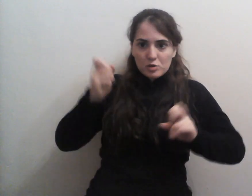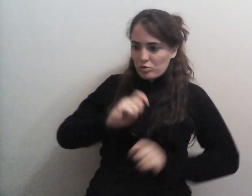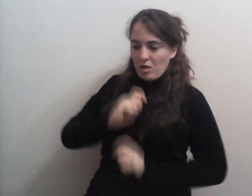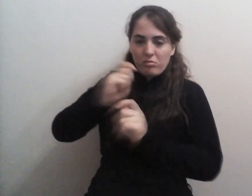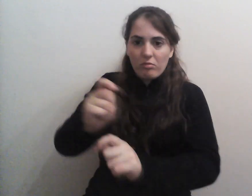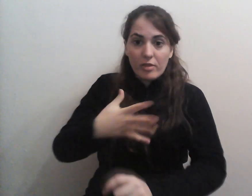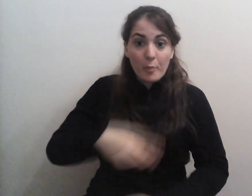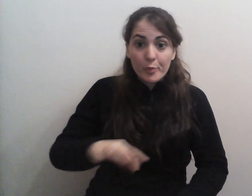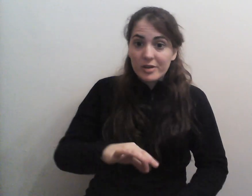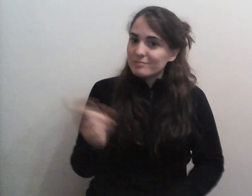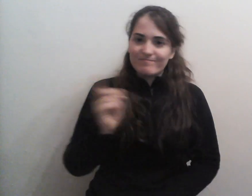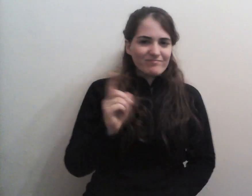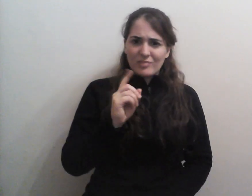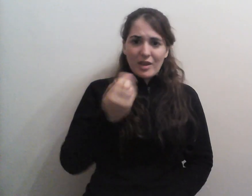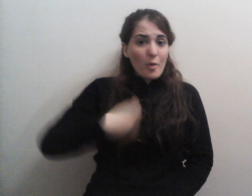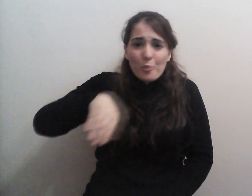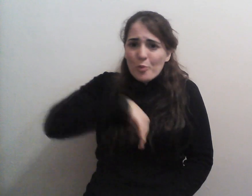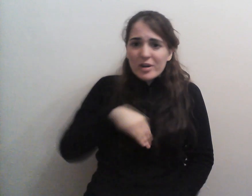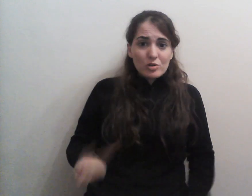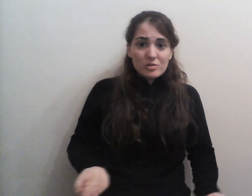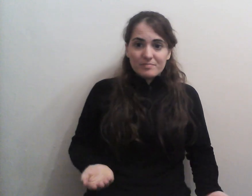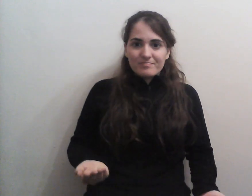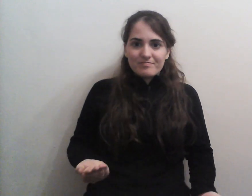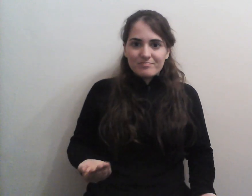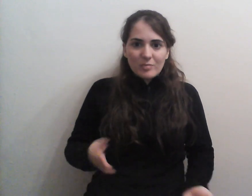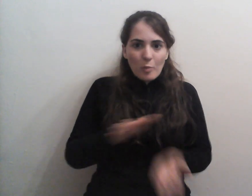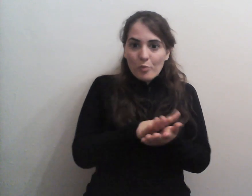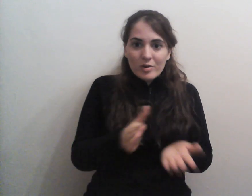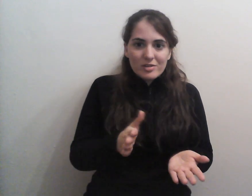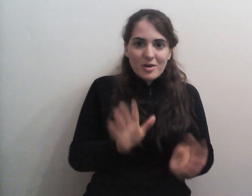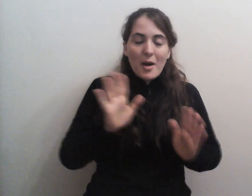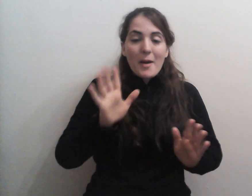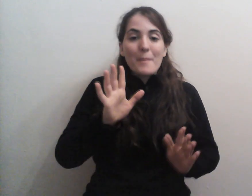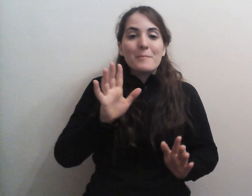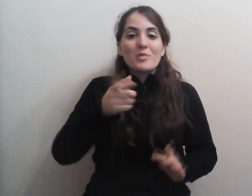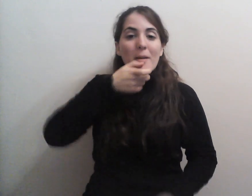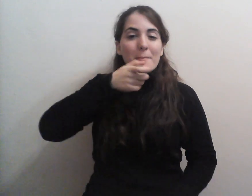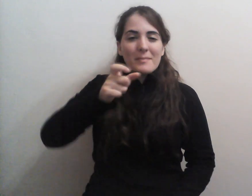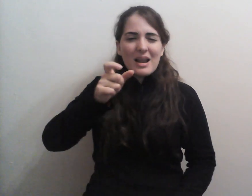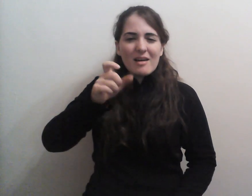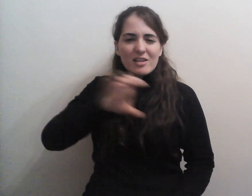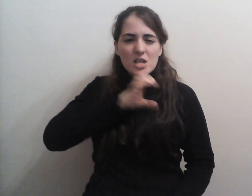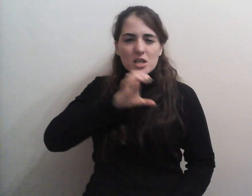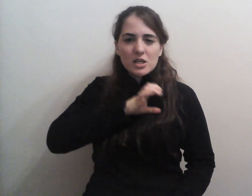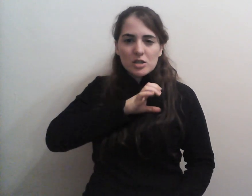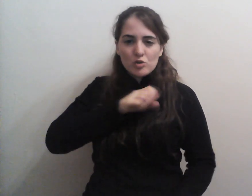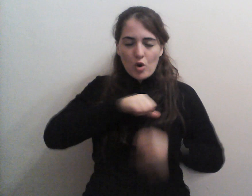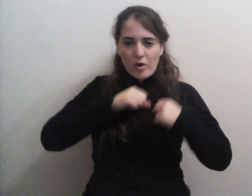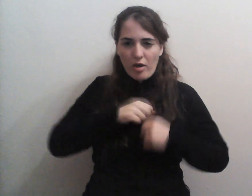un cadáver muerto. Pero llega la palabra de Cristo al corazón de Lázaro. Vida.